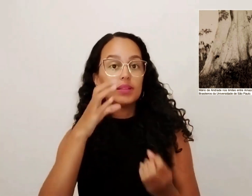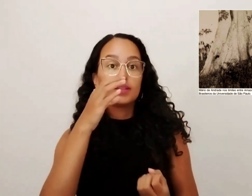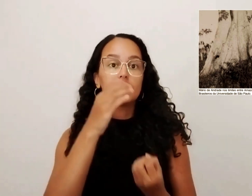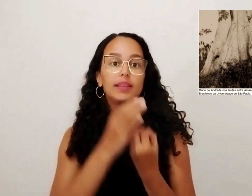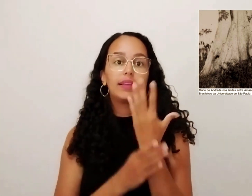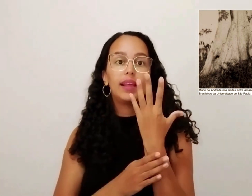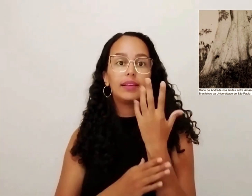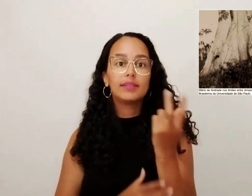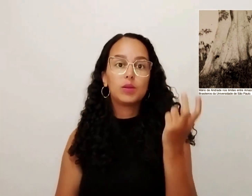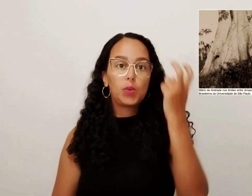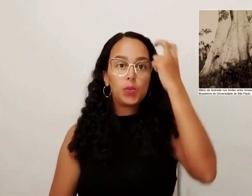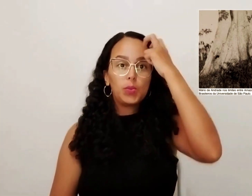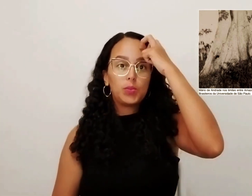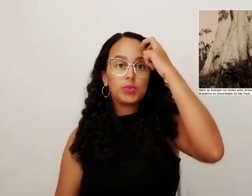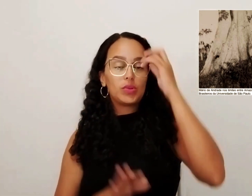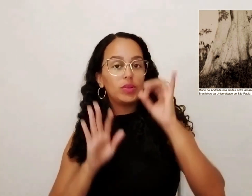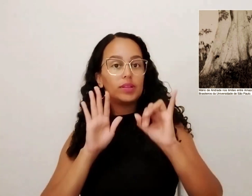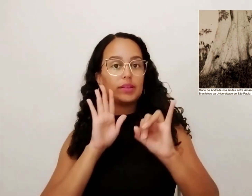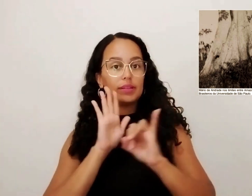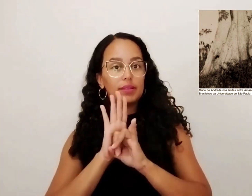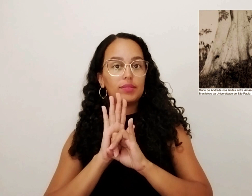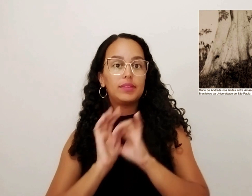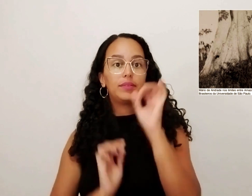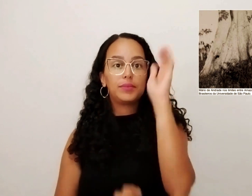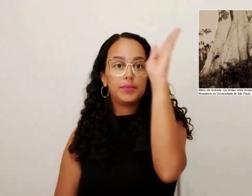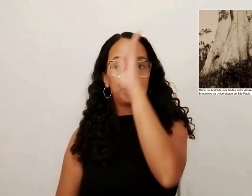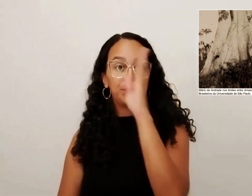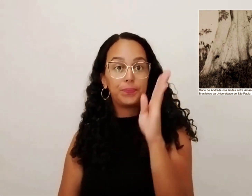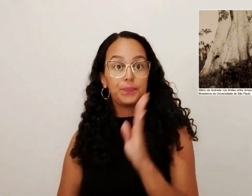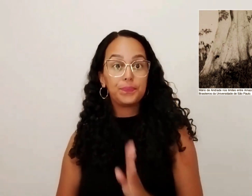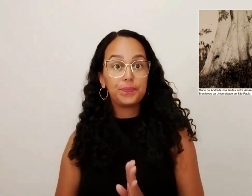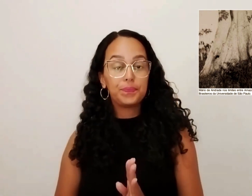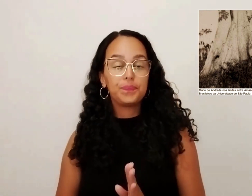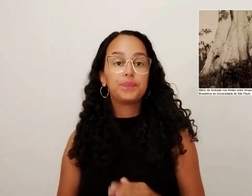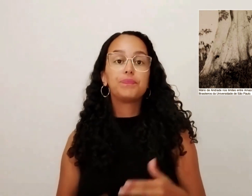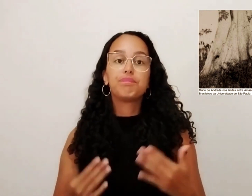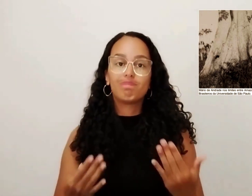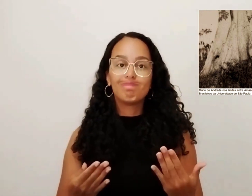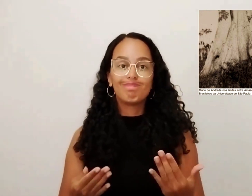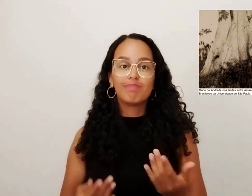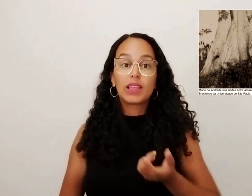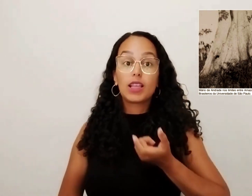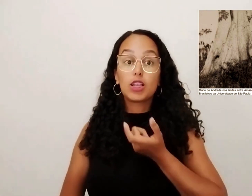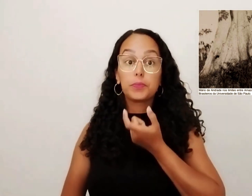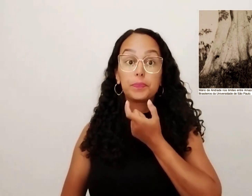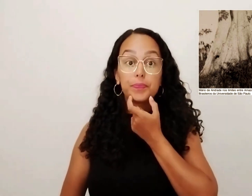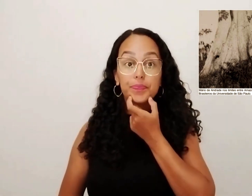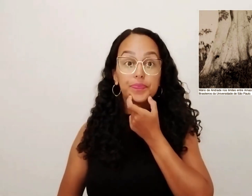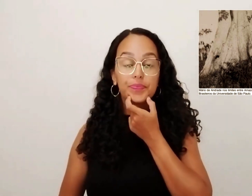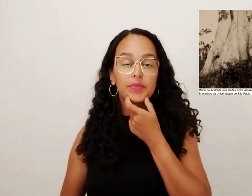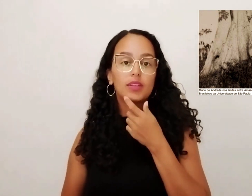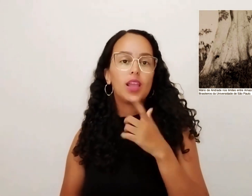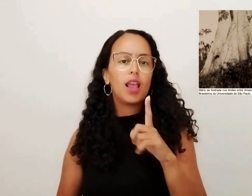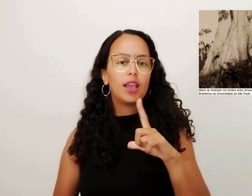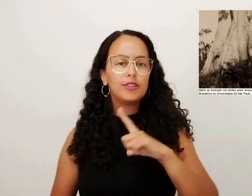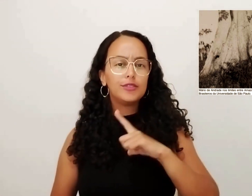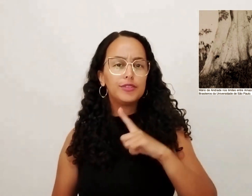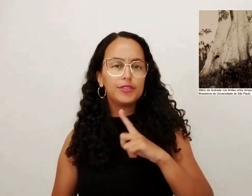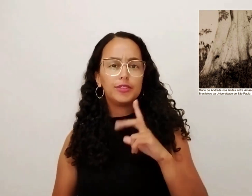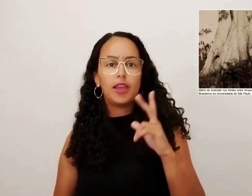recorreu ao seu vasto conhecimento do folclore nacional e aos preceitos da produção literária modernista